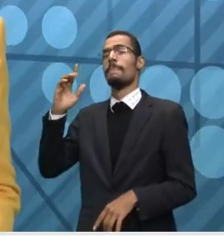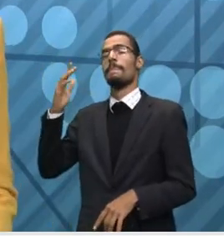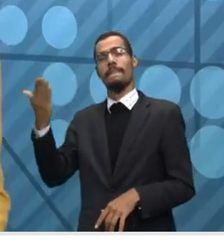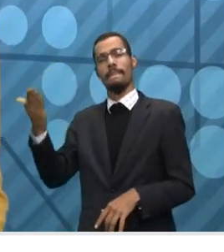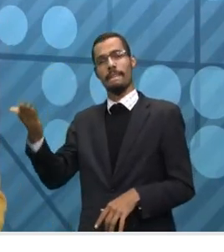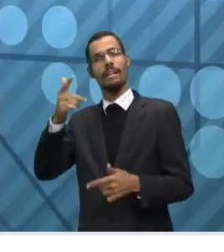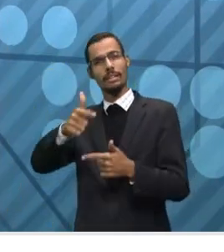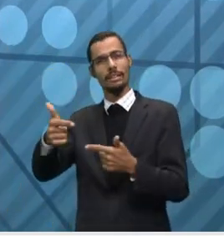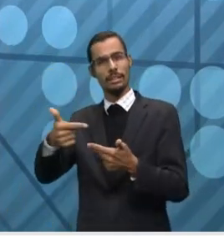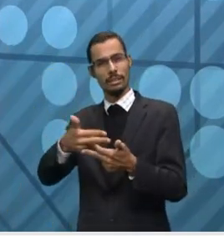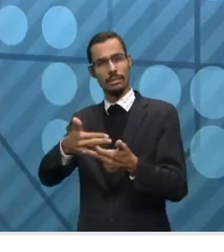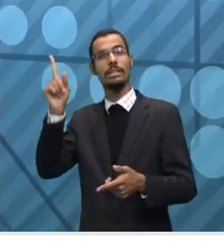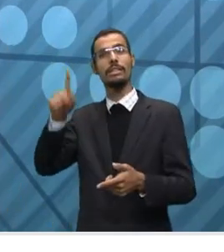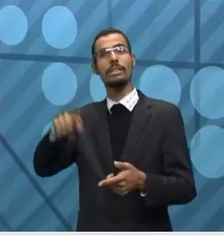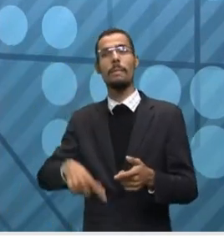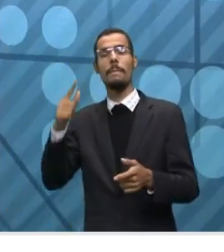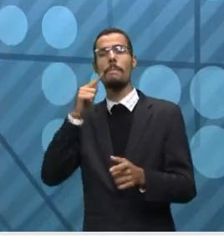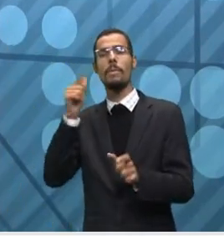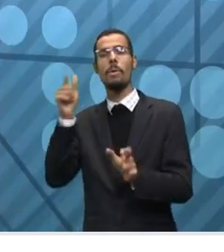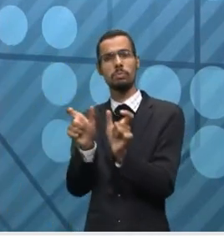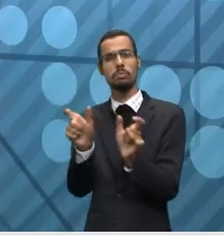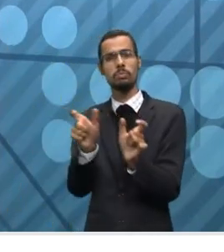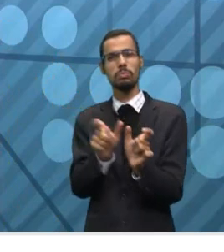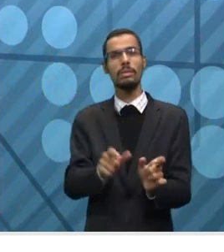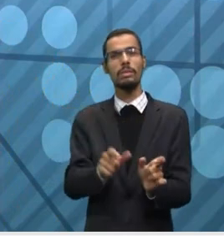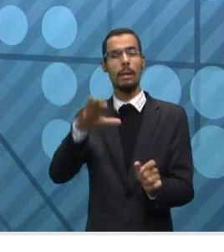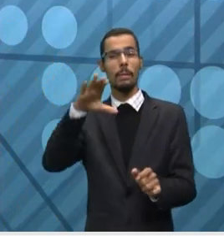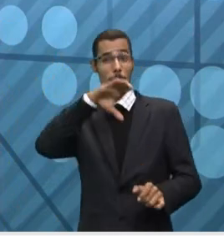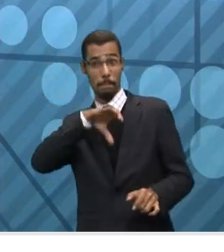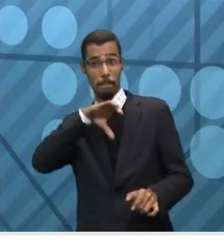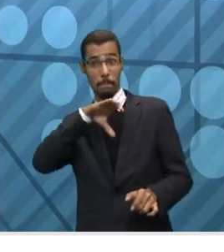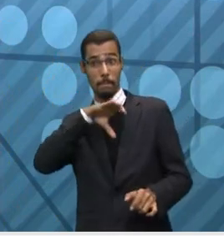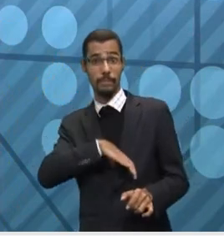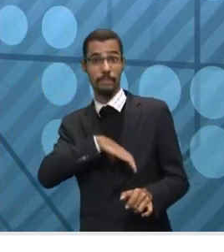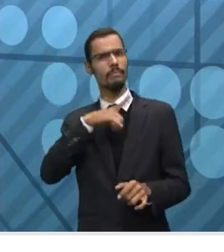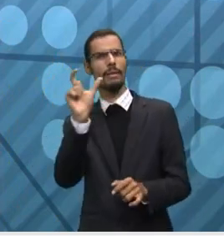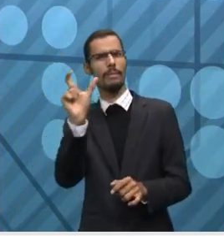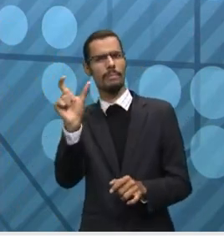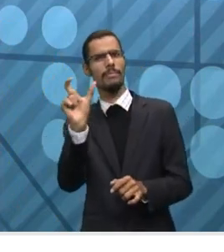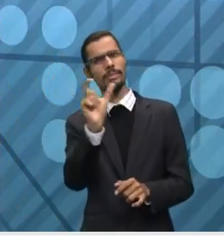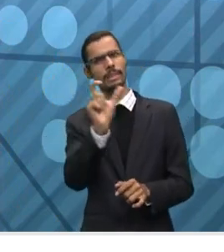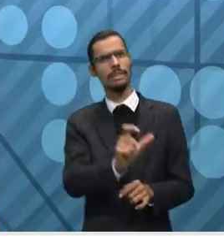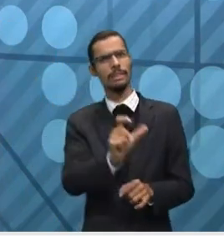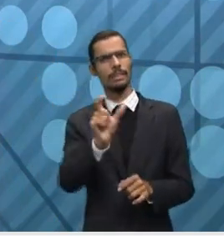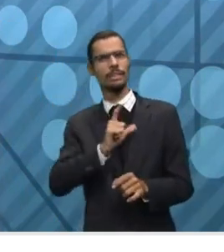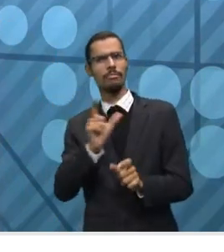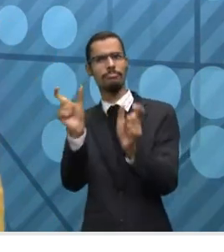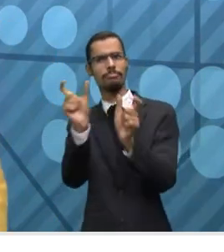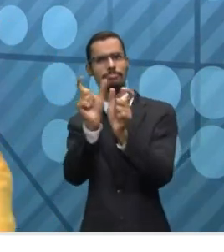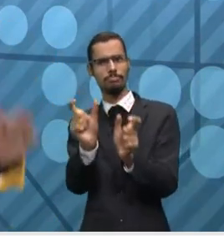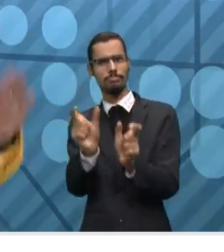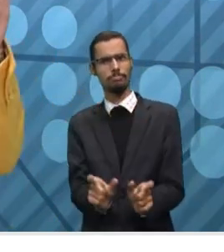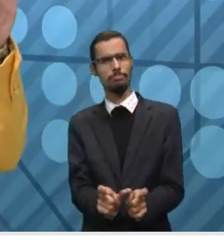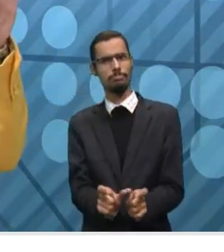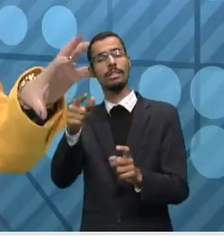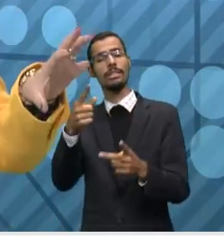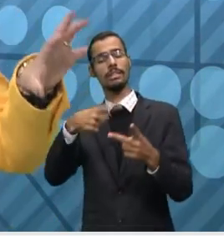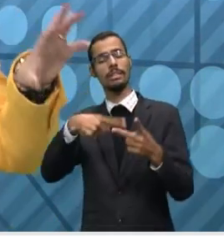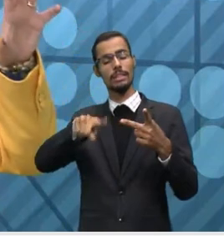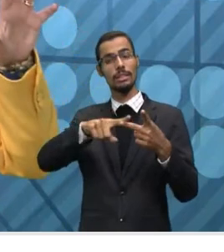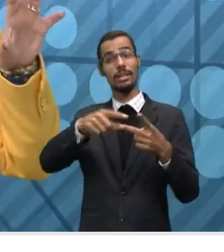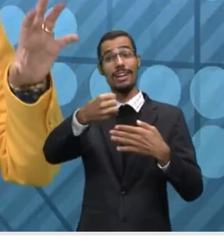elemento morfológico é a composição. Então, na língua portuguesa, existem palavras que são compostas, tá? Enquanto